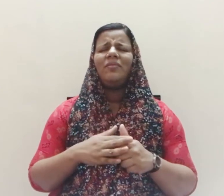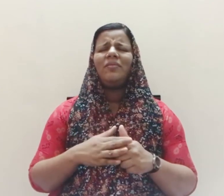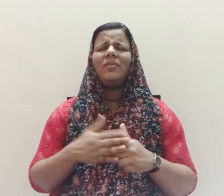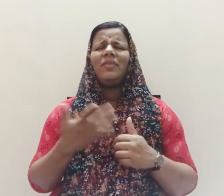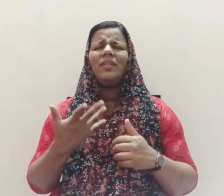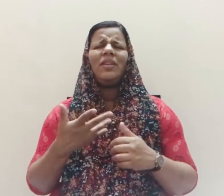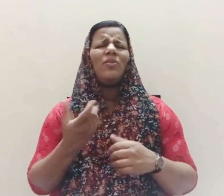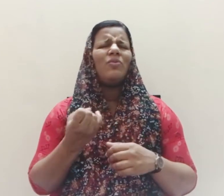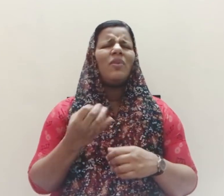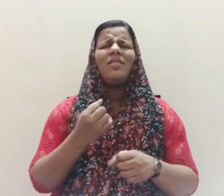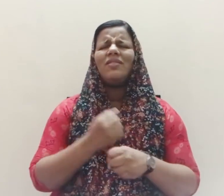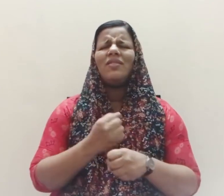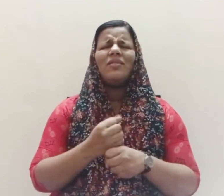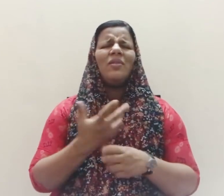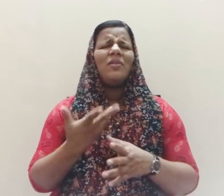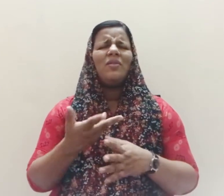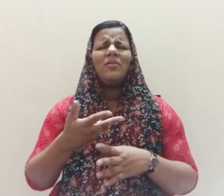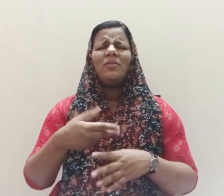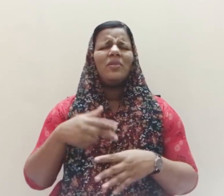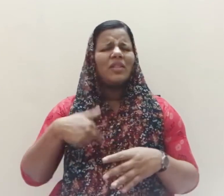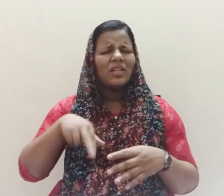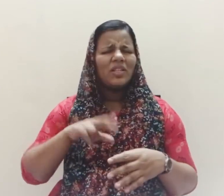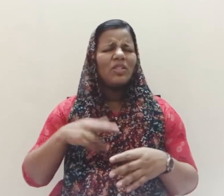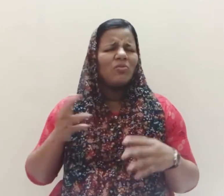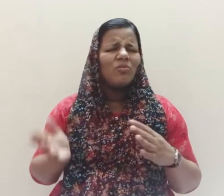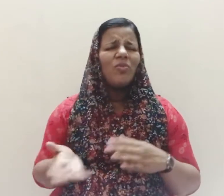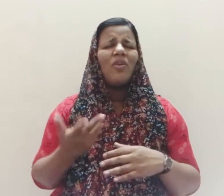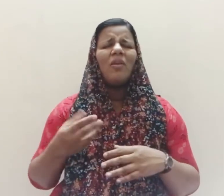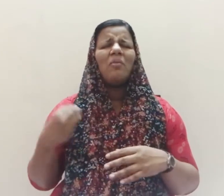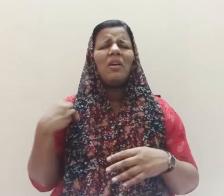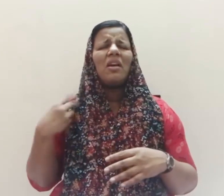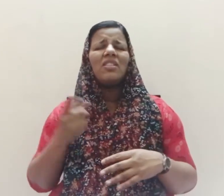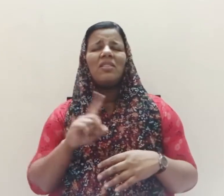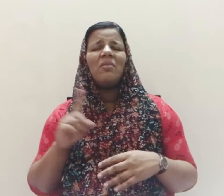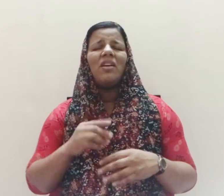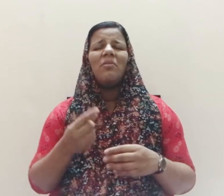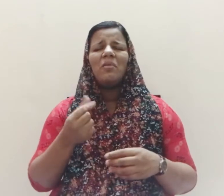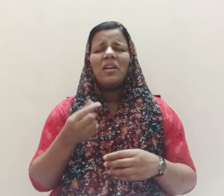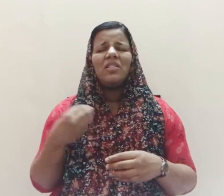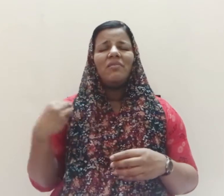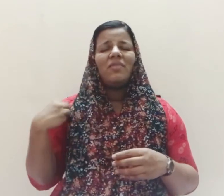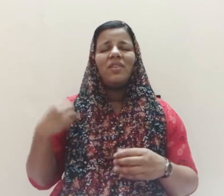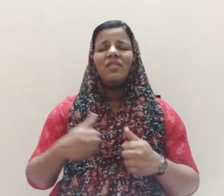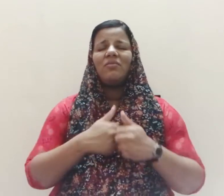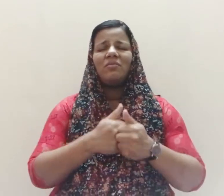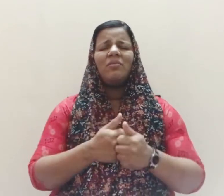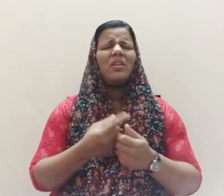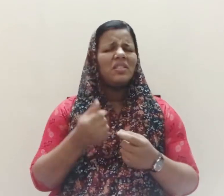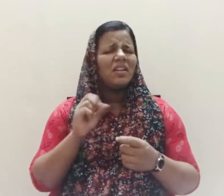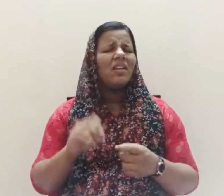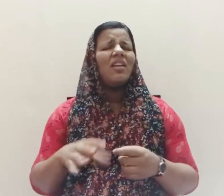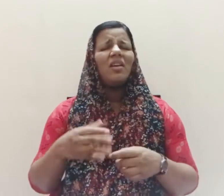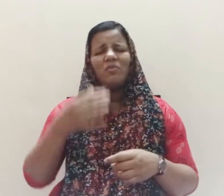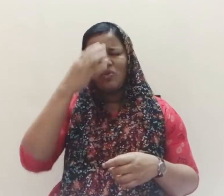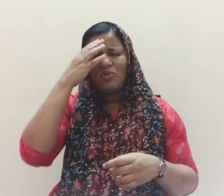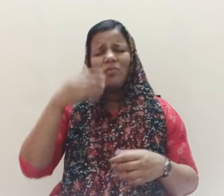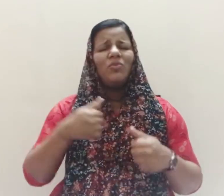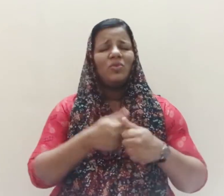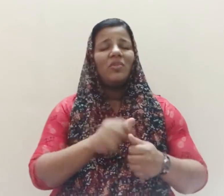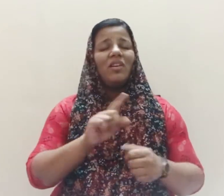ചെയ്തു മടങ്ങി വന്നു അമ്മൻ തിരിച്ചു പോകാൻ കഴിയാതെ ഭാരപ്പെടുന്നവരുണ്ട്. സാമ്പത്തിക ബുദ്ധിമുട്ടിലൂടെയും മാന്ദ്യത്തിലൂടെയും കടന്നു പോകുന്നവരുണ്ട്. ഇവരെയൊക്കെ ഞങ്ങൾ അങ്ങയുടെ